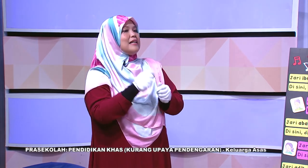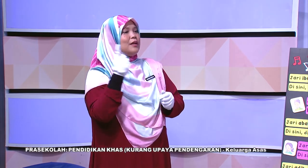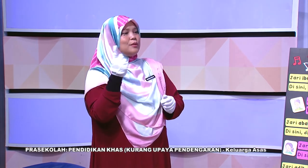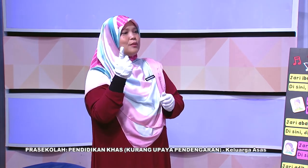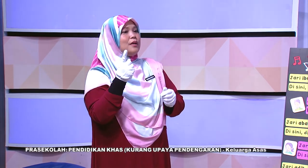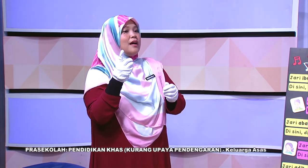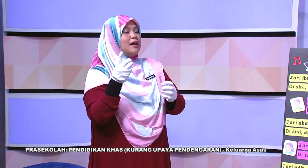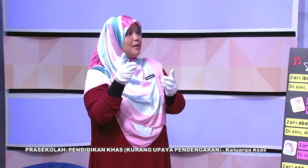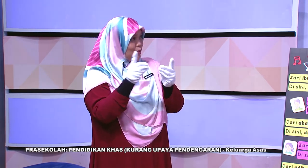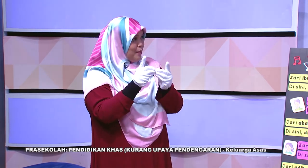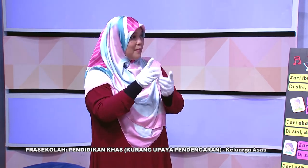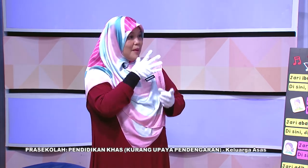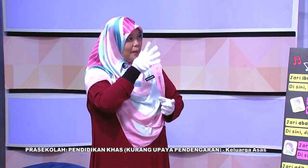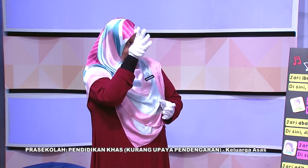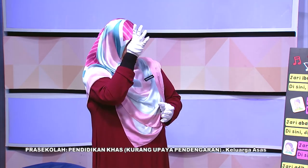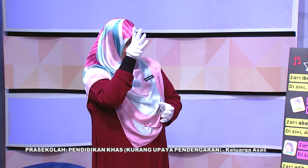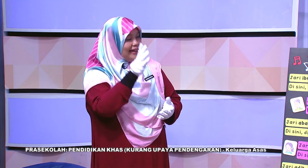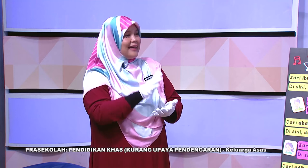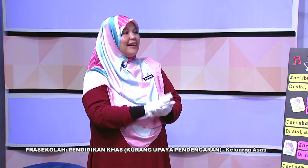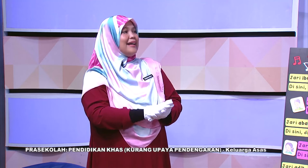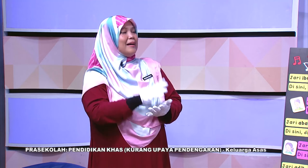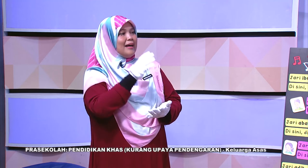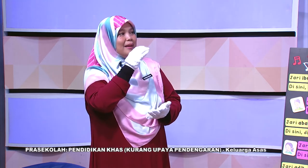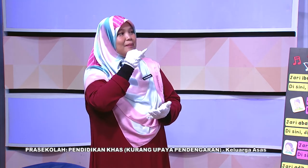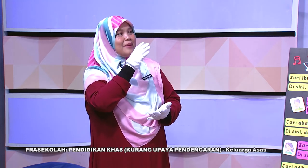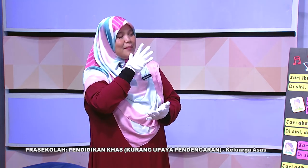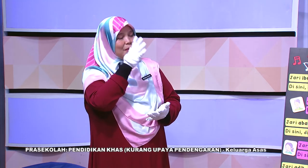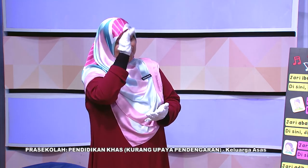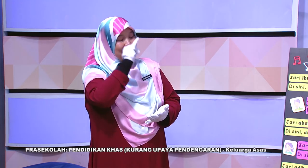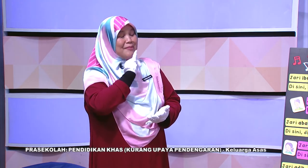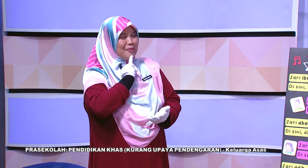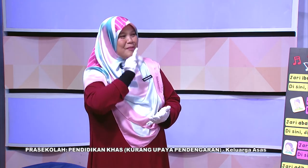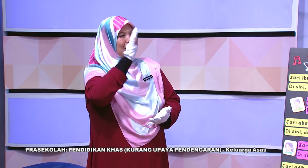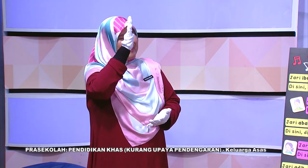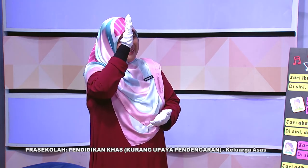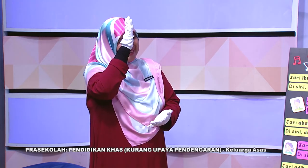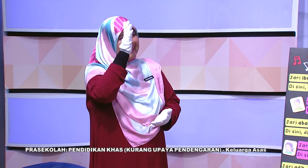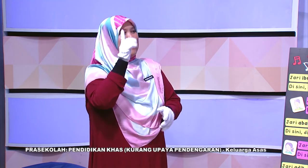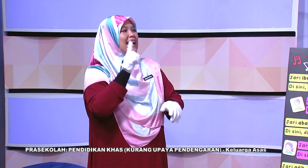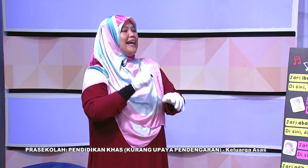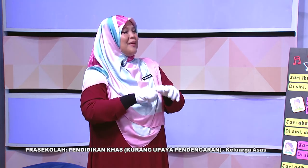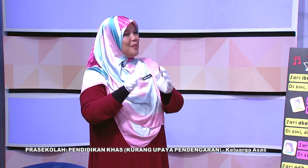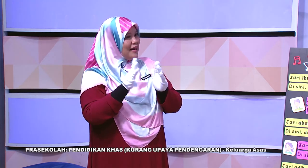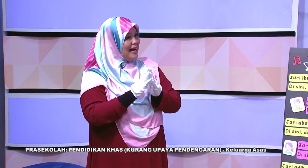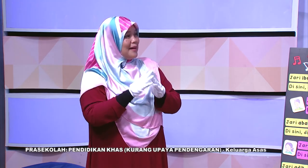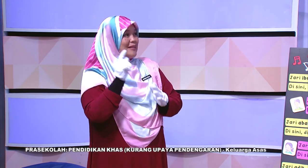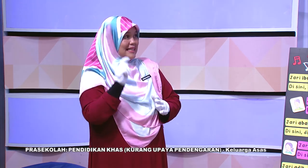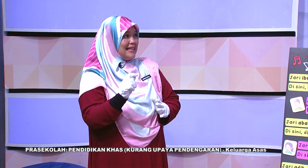selalu jumpa emak bapak dan ibu ibu ngebet mau mesti